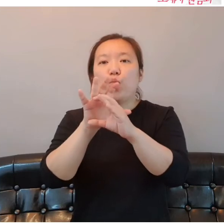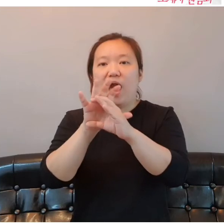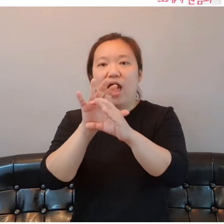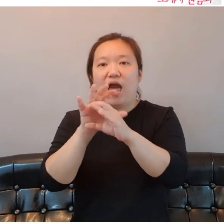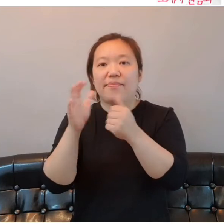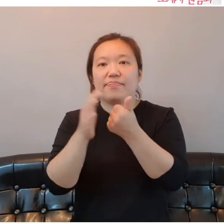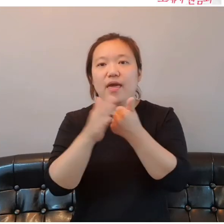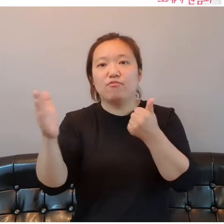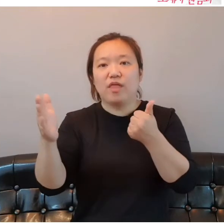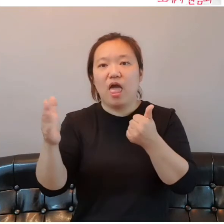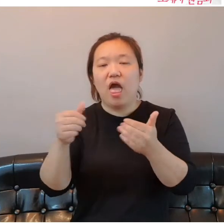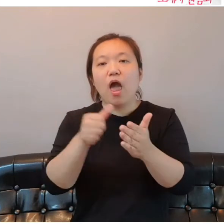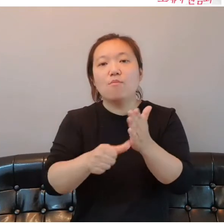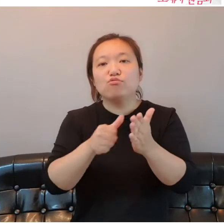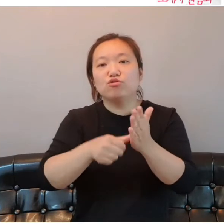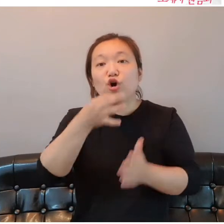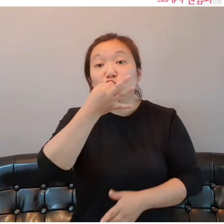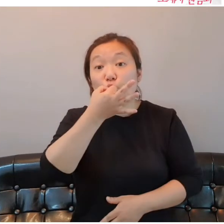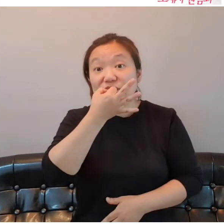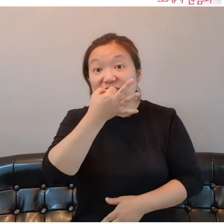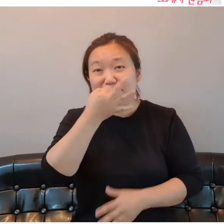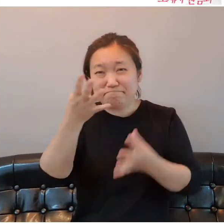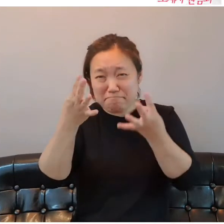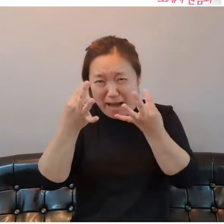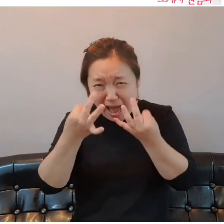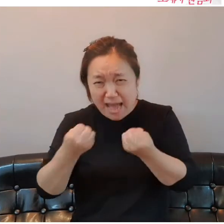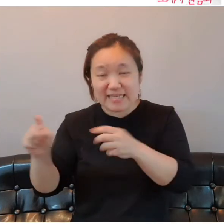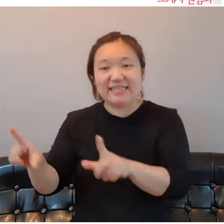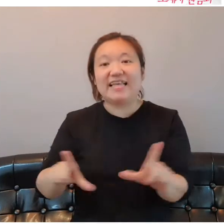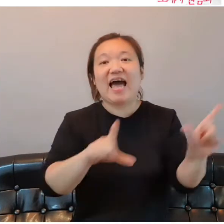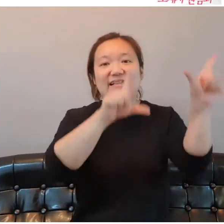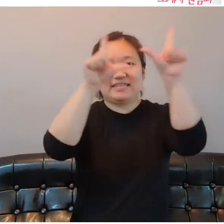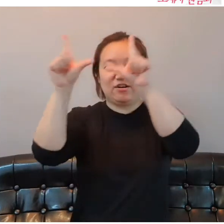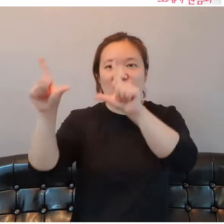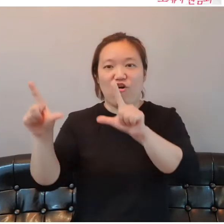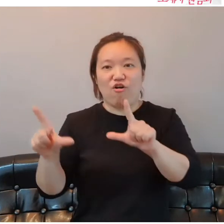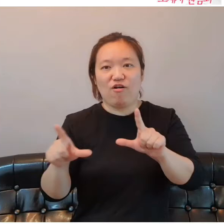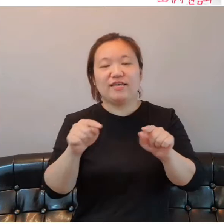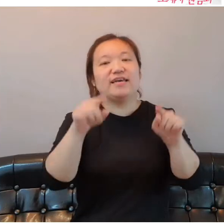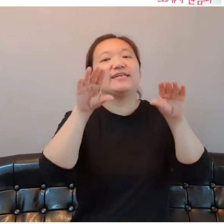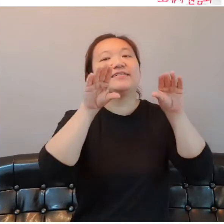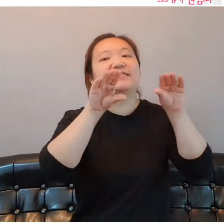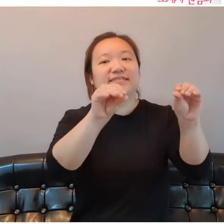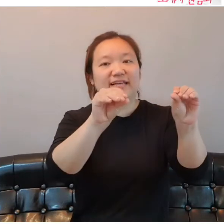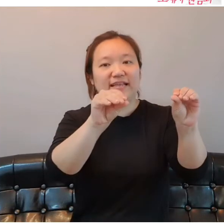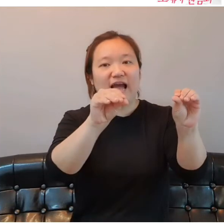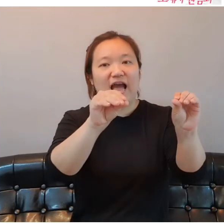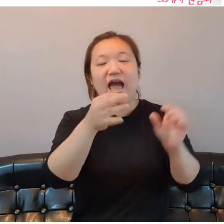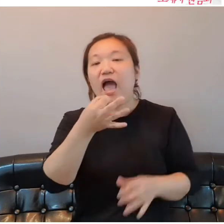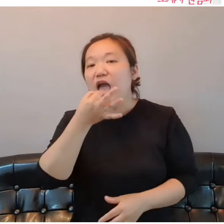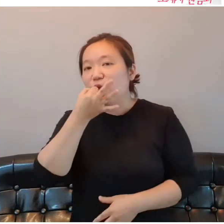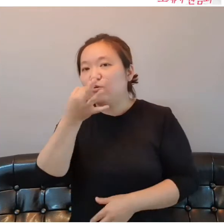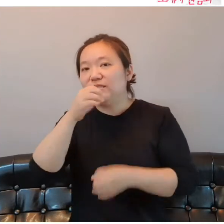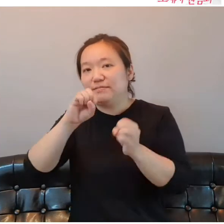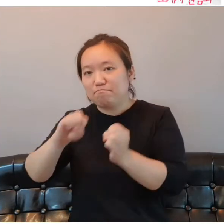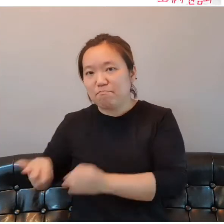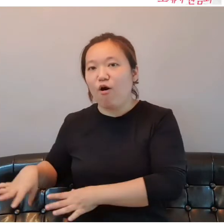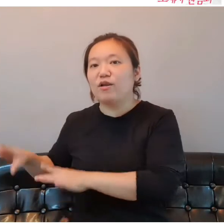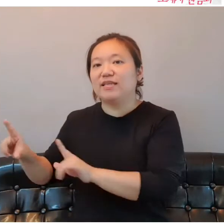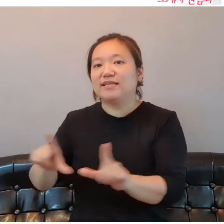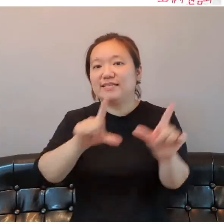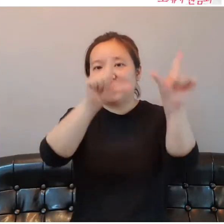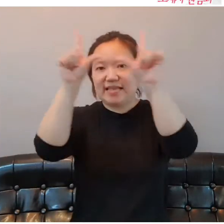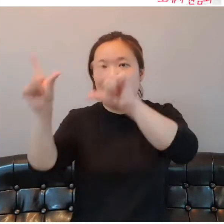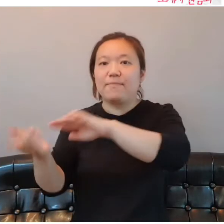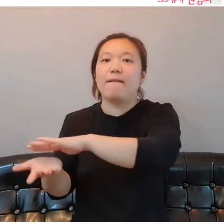맥시멀리즘의 종말을 가져왔다라는 주제의 기사를 보도한 바가 있습니다. 바이러스 대유행으로 인해 외출량이